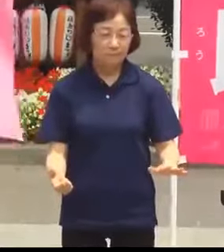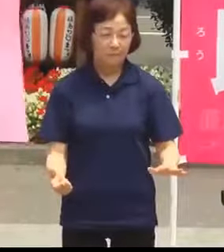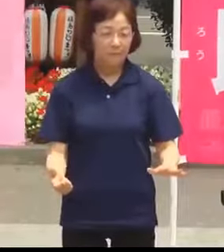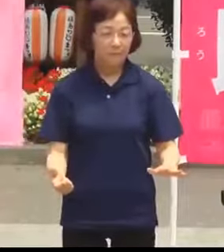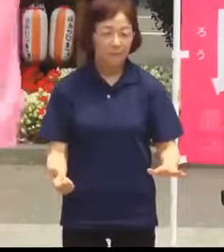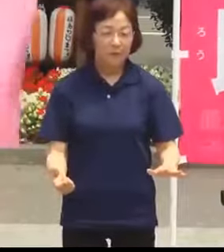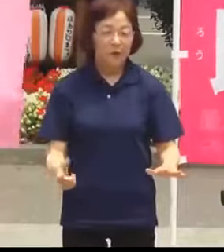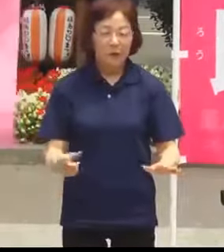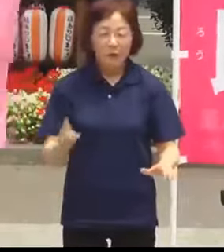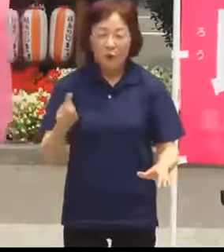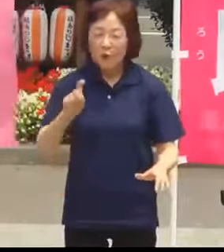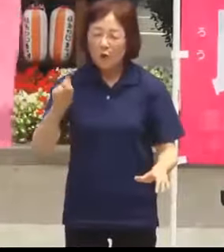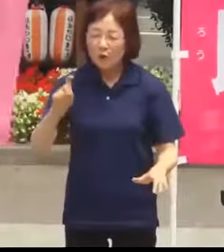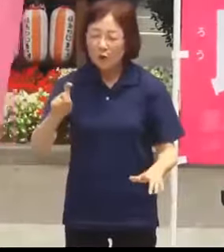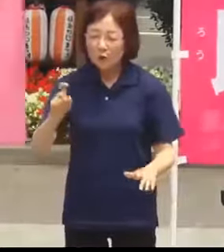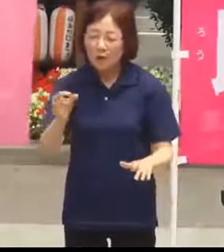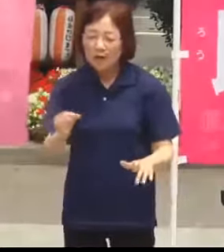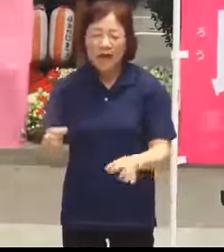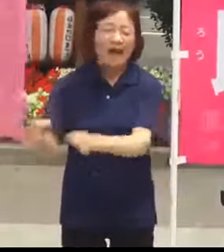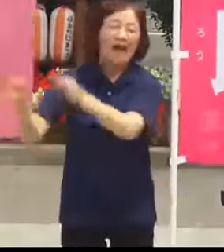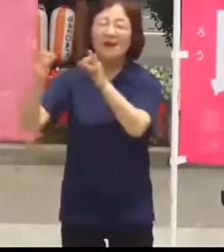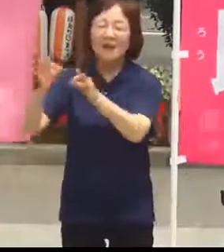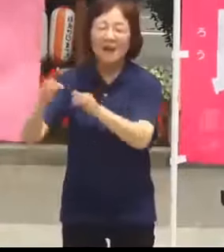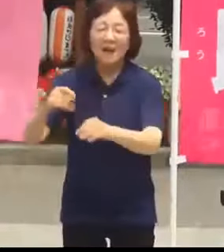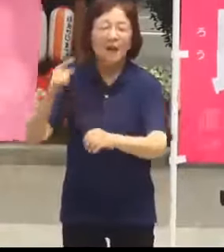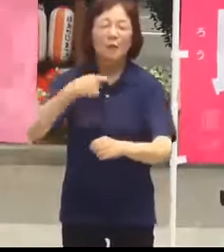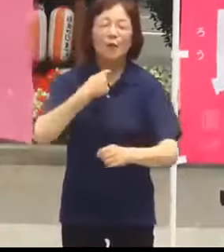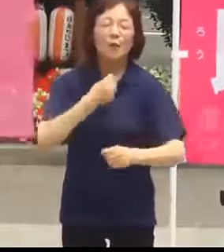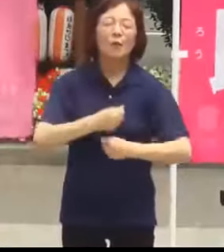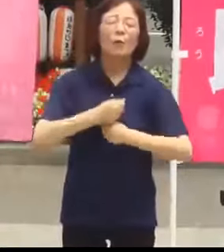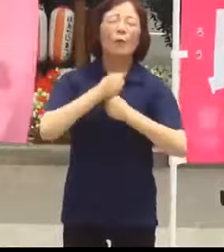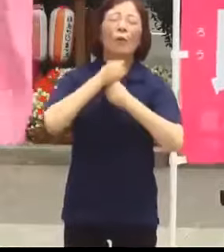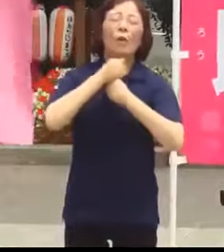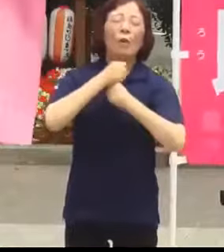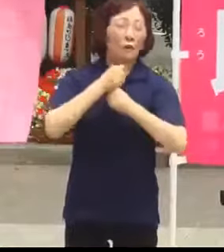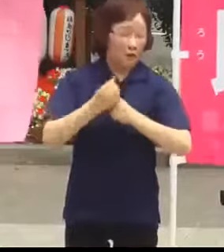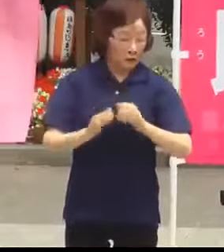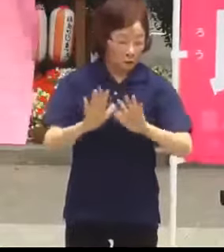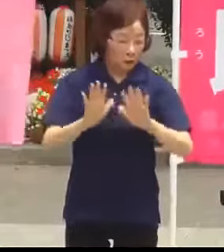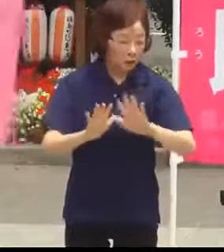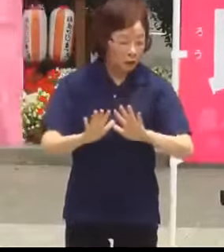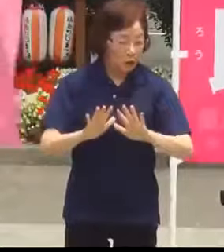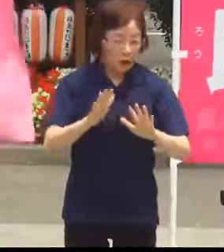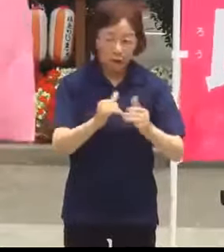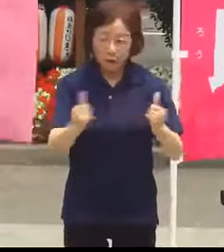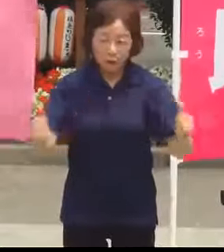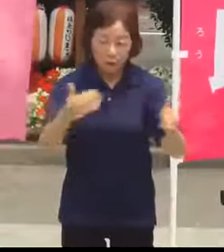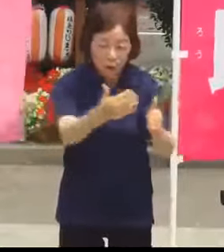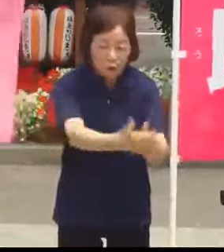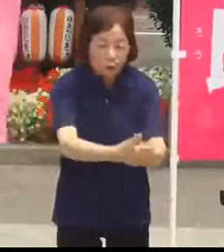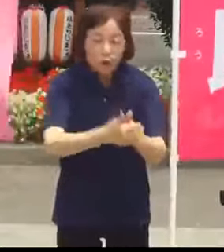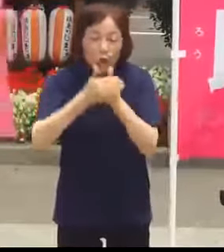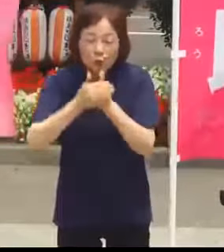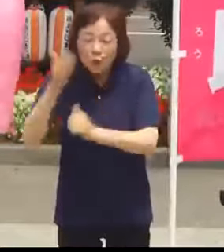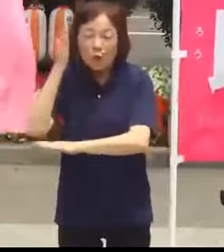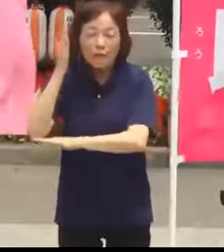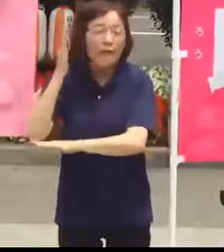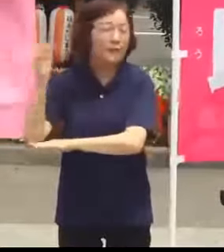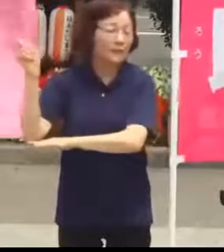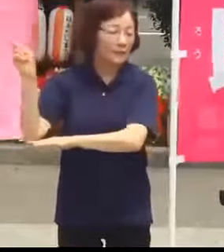もう10パーにあげたら首くくらなきゃいけないっていうような状況の人達をスクーラーが政治なんじゃないのかってことです